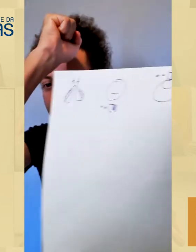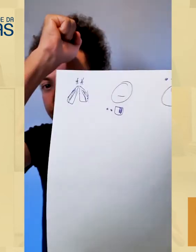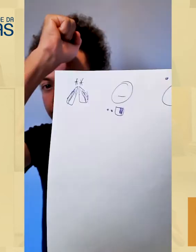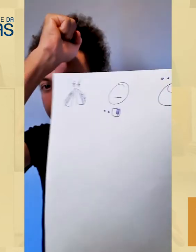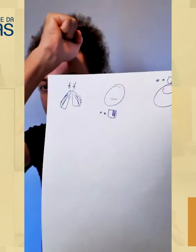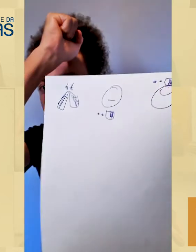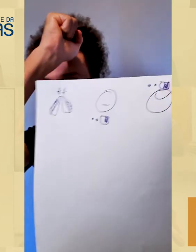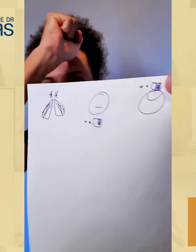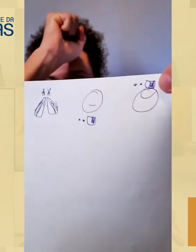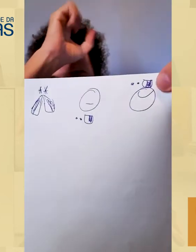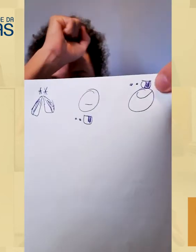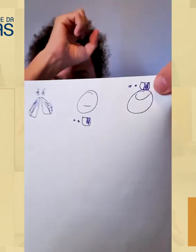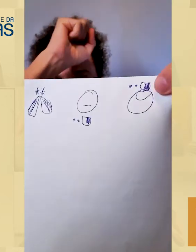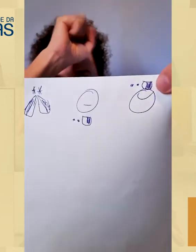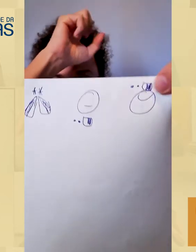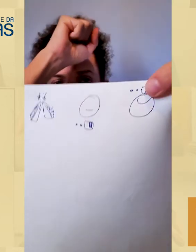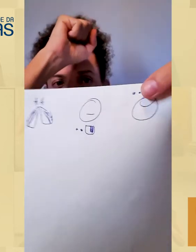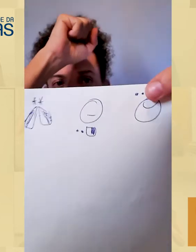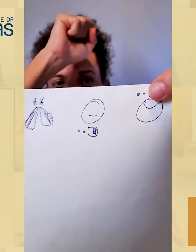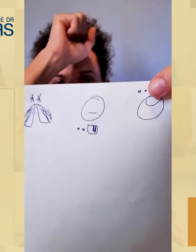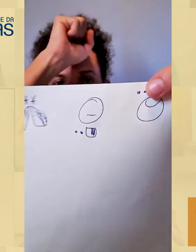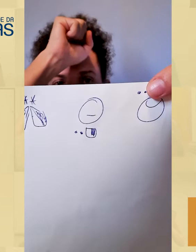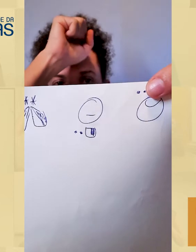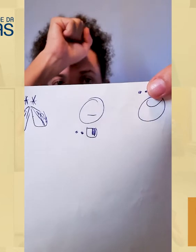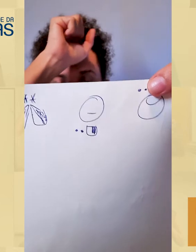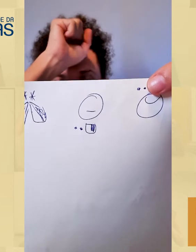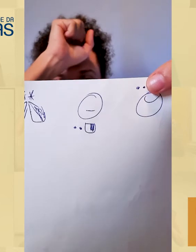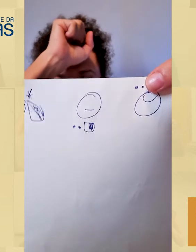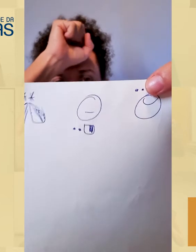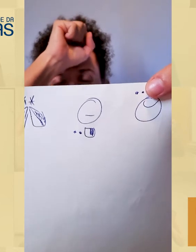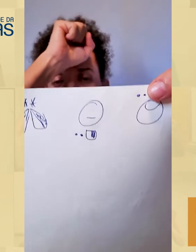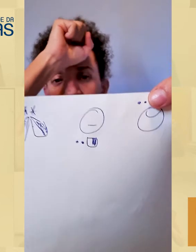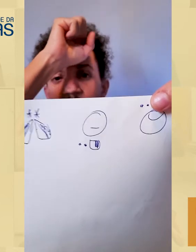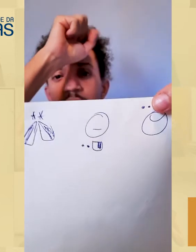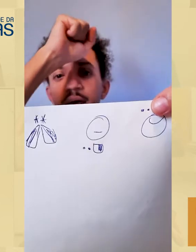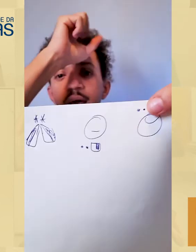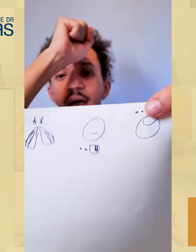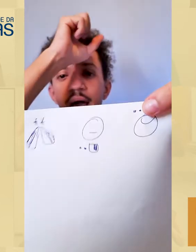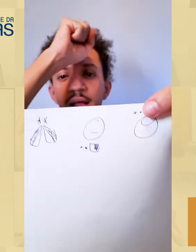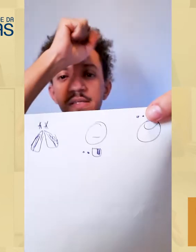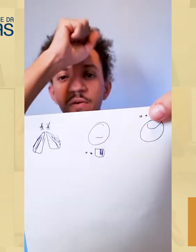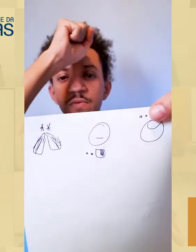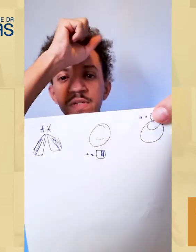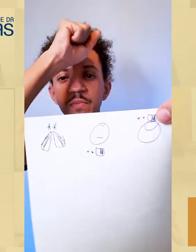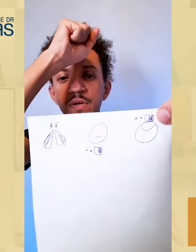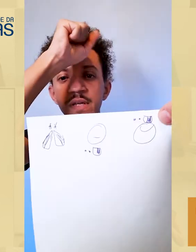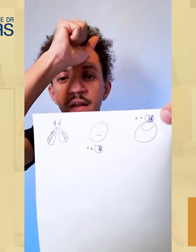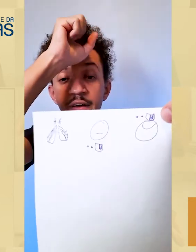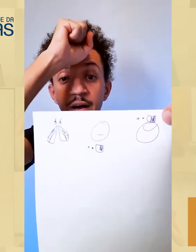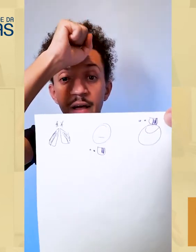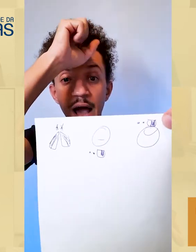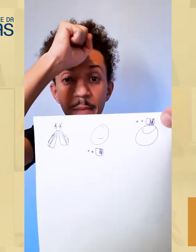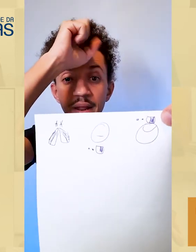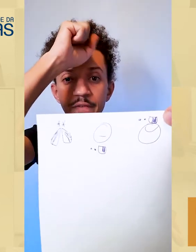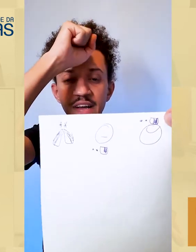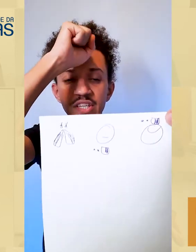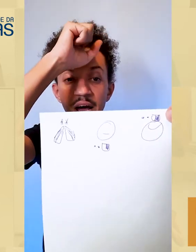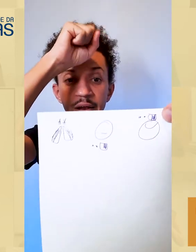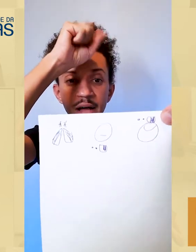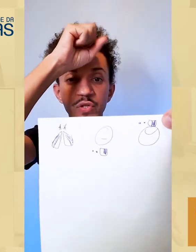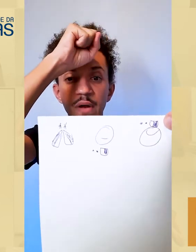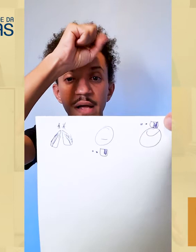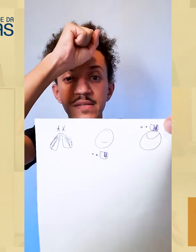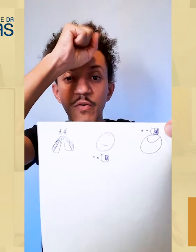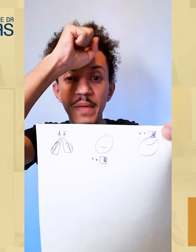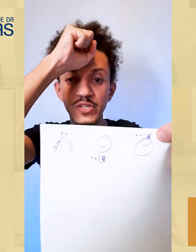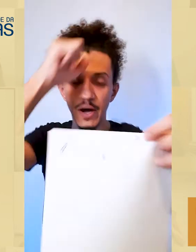Percebe? E eu estou fazendo dois movimentos, então tem essas duas bolinhas aqui. Elas são um símbolo que significa abrir e fechar